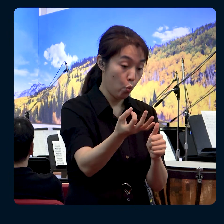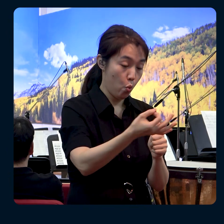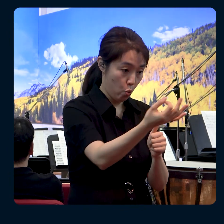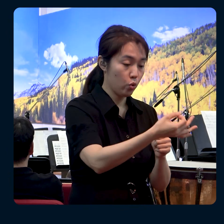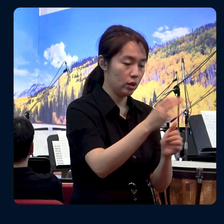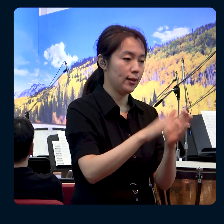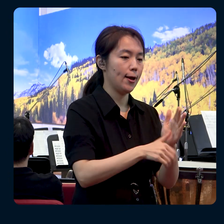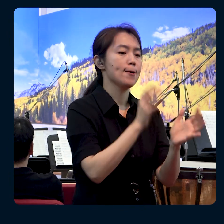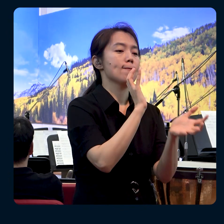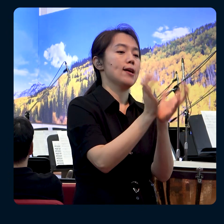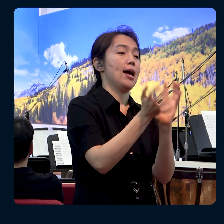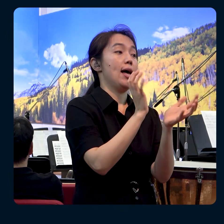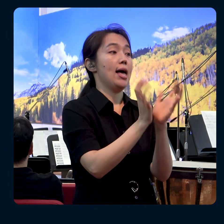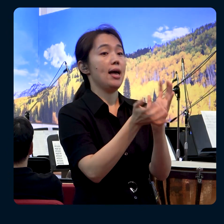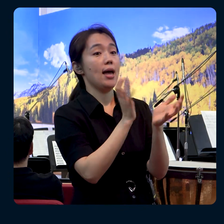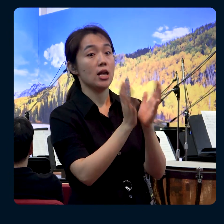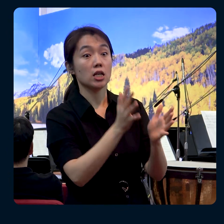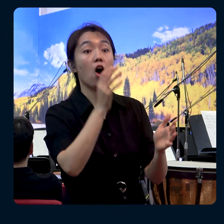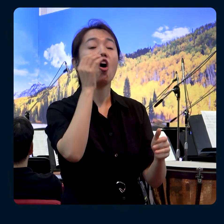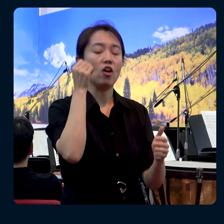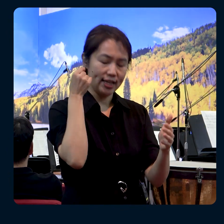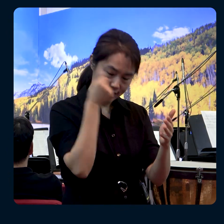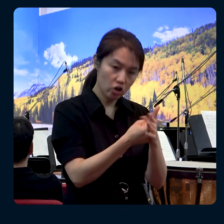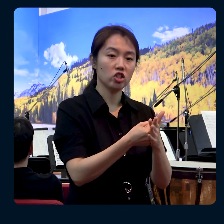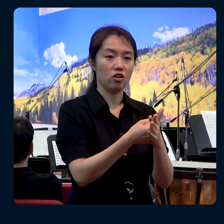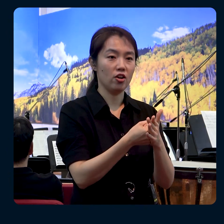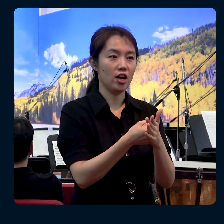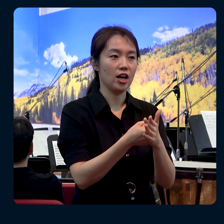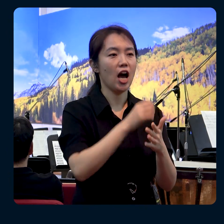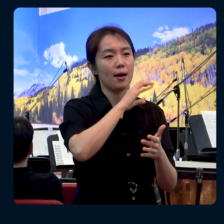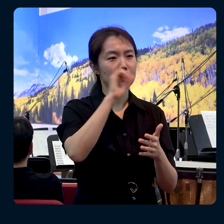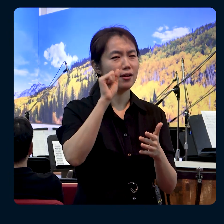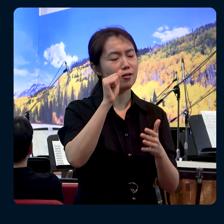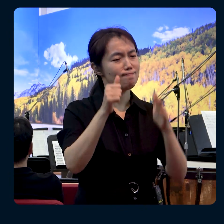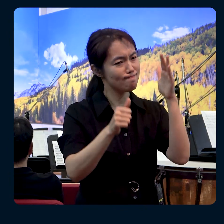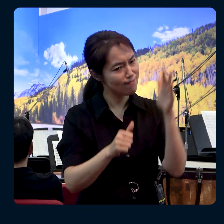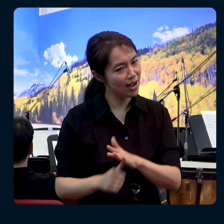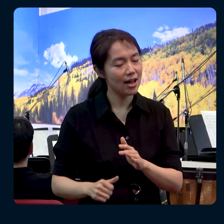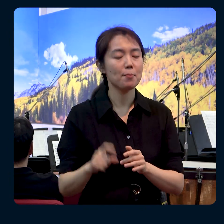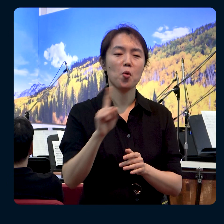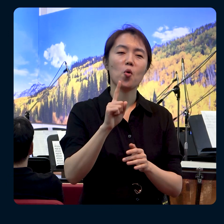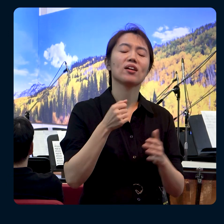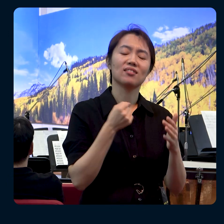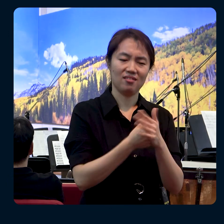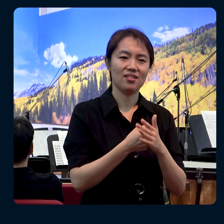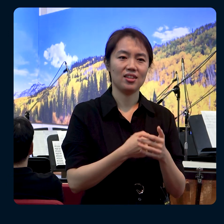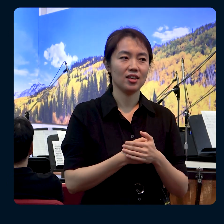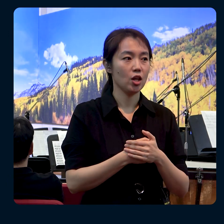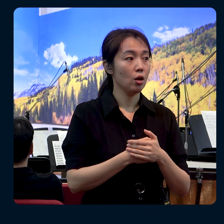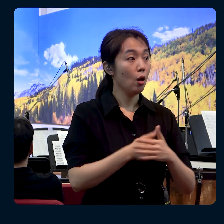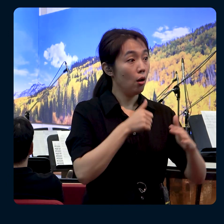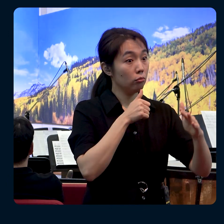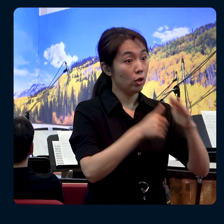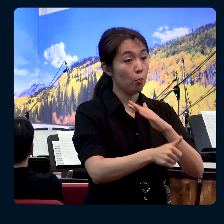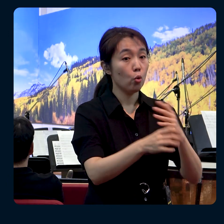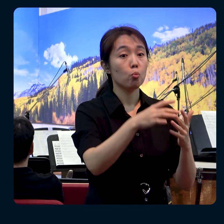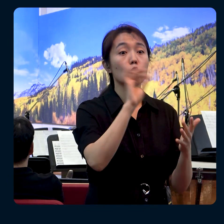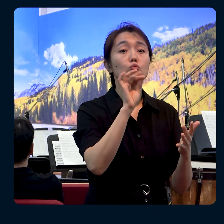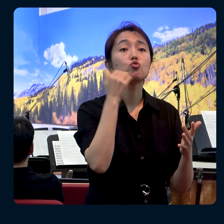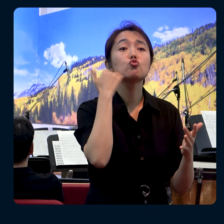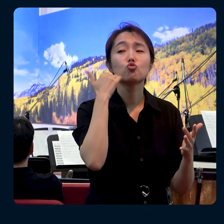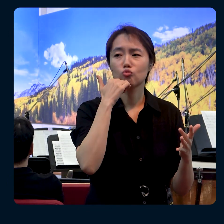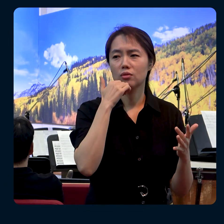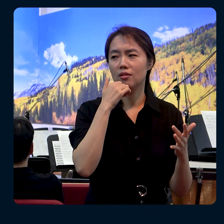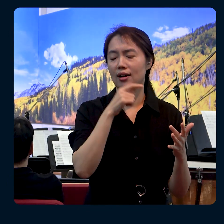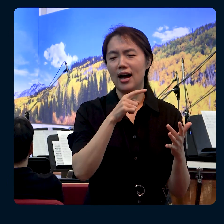하면 통과되는 그런 법이에요. 그런데 여러분, 그 주민 중에서 위원회로 뽑히는 사람들은 다 어떤 사람들이에요?